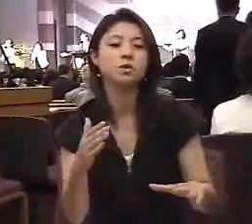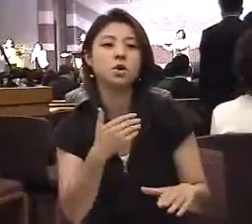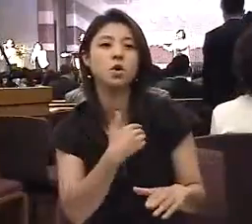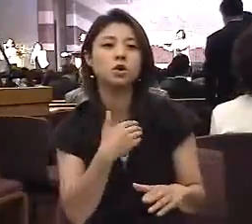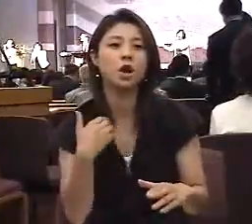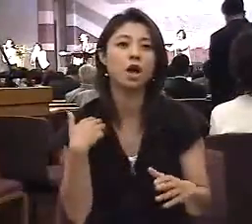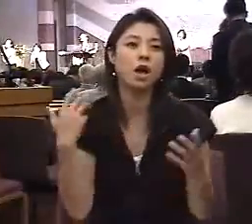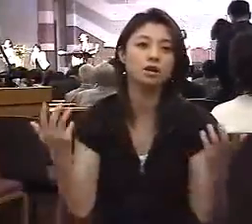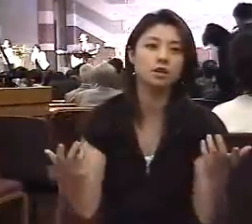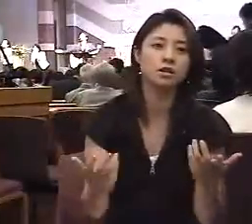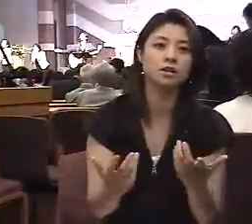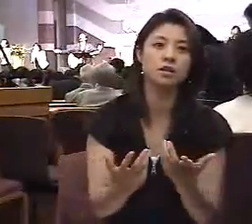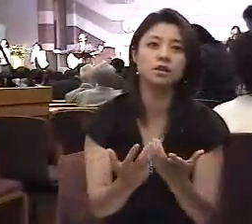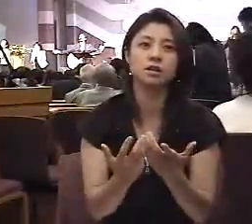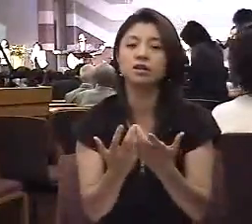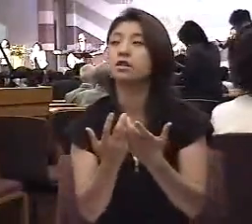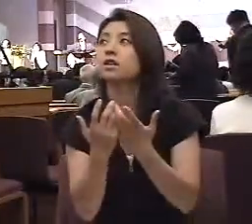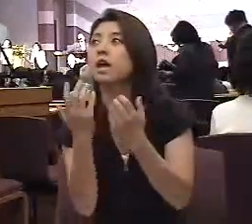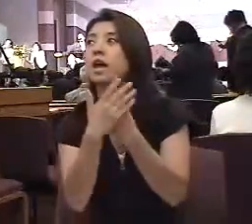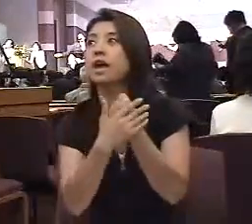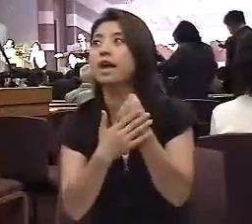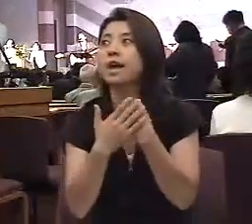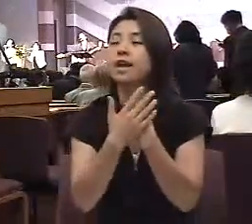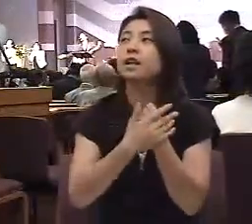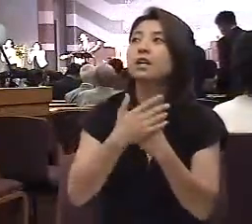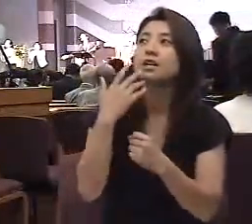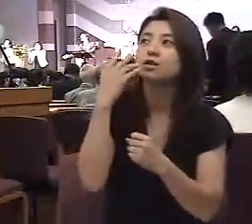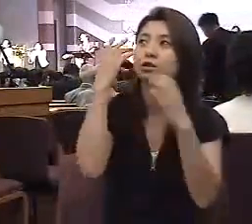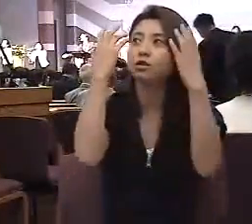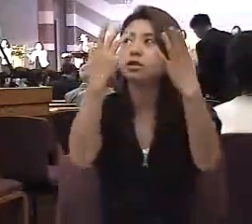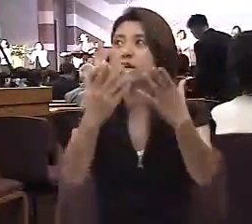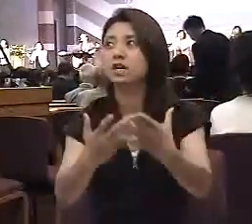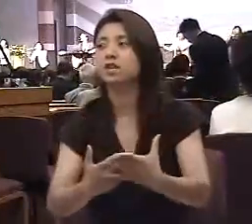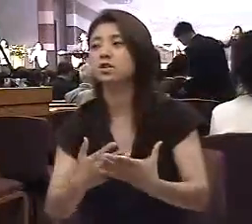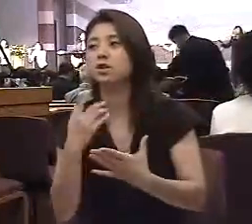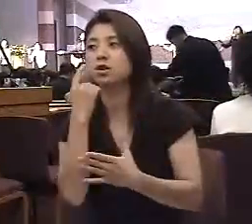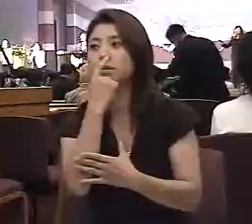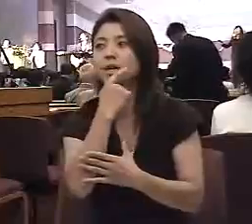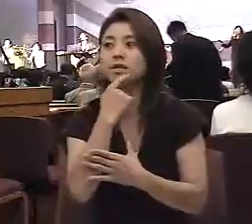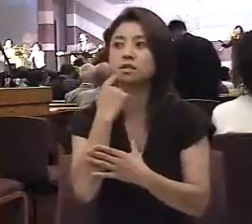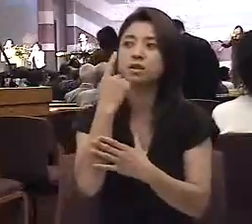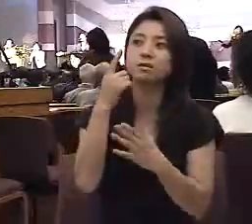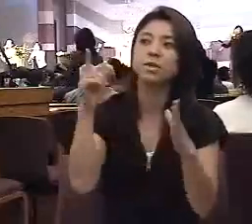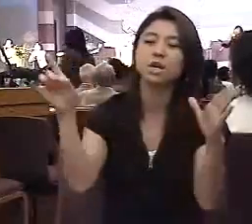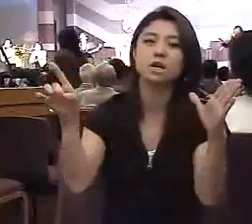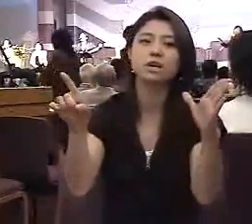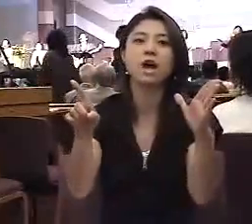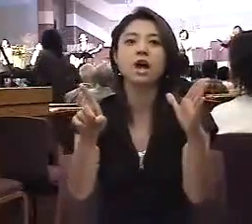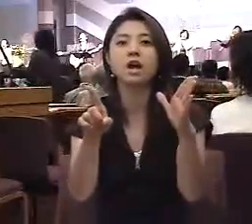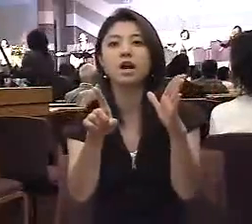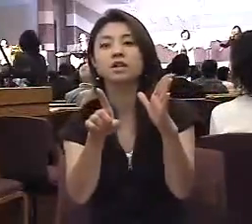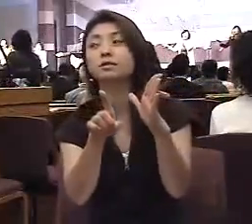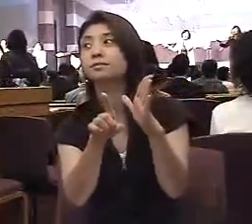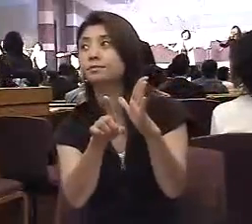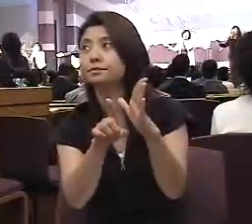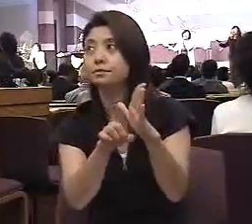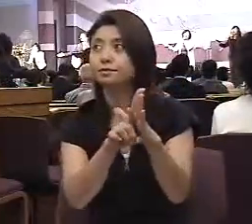오늘의 흡족한 은혜 주실 줄